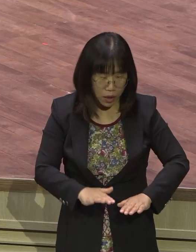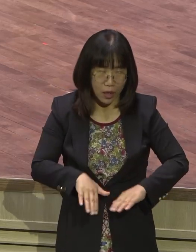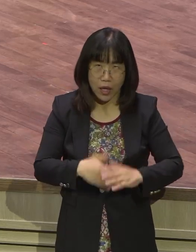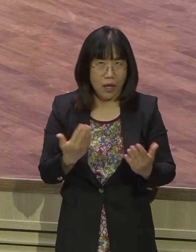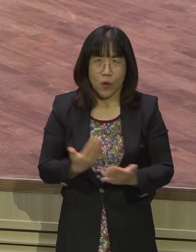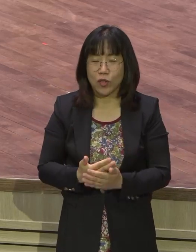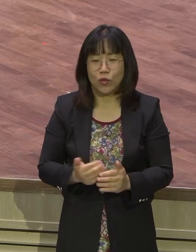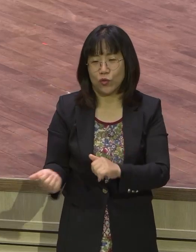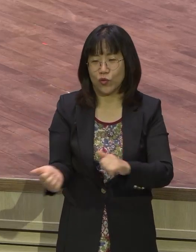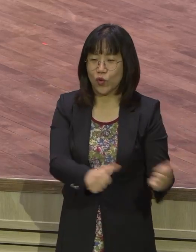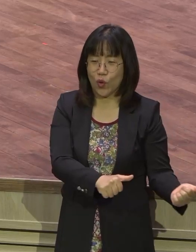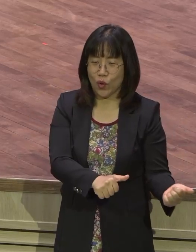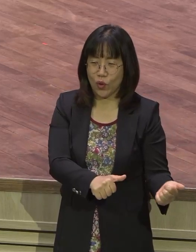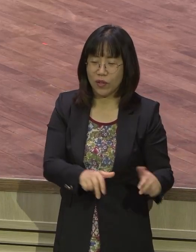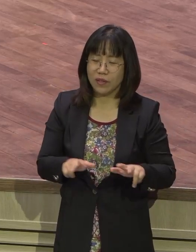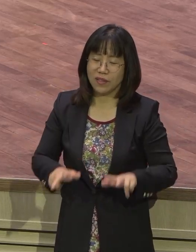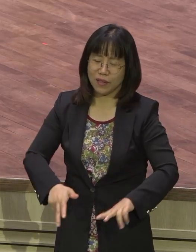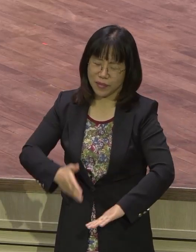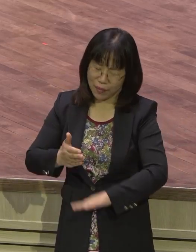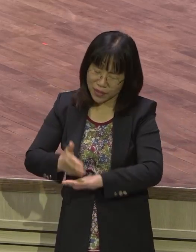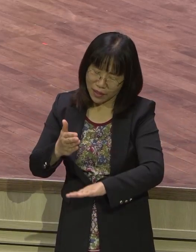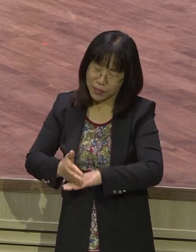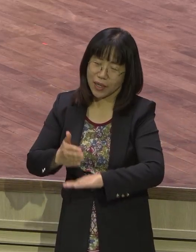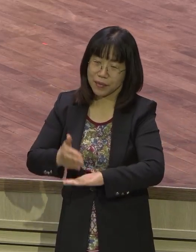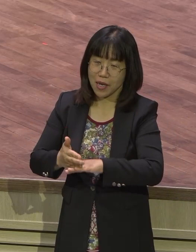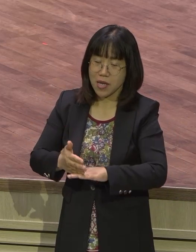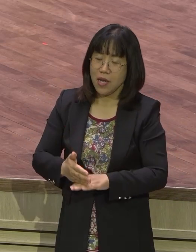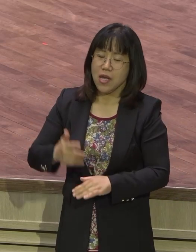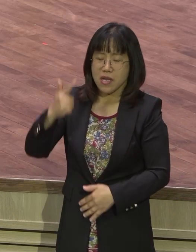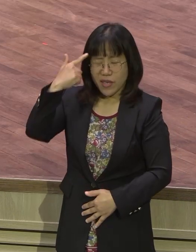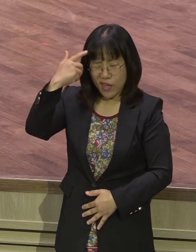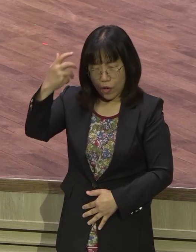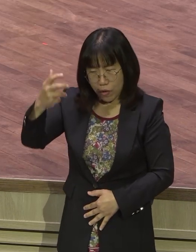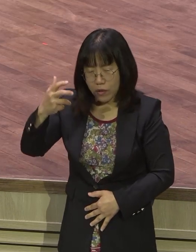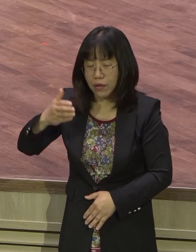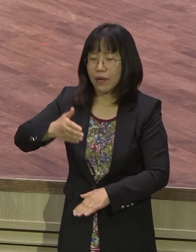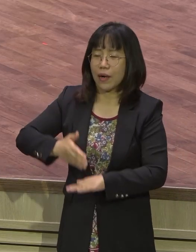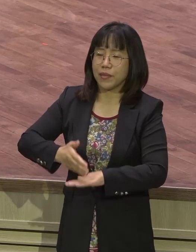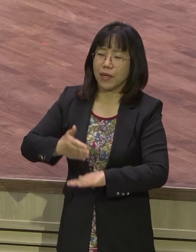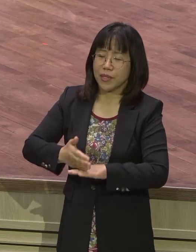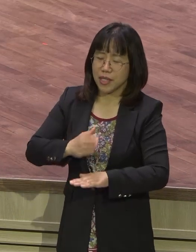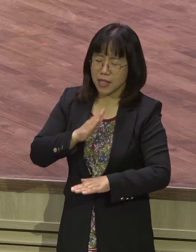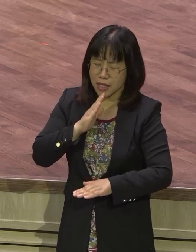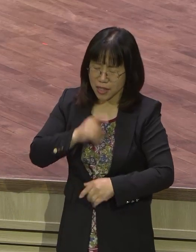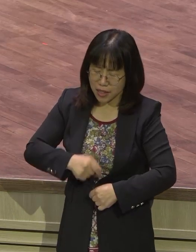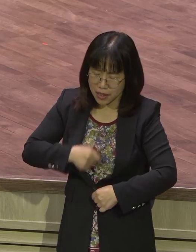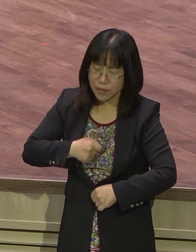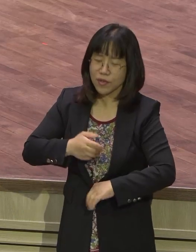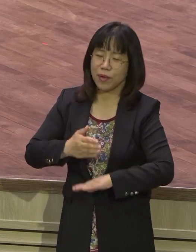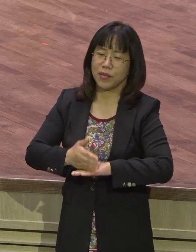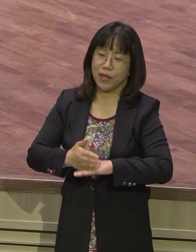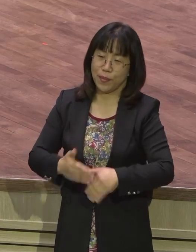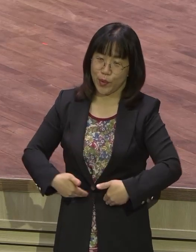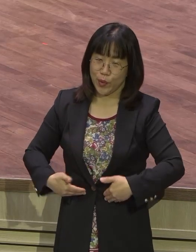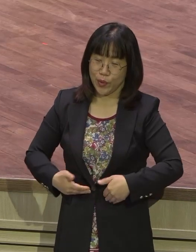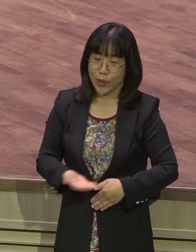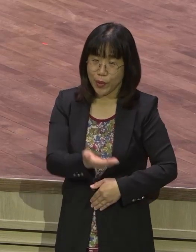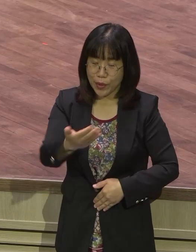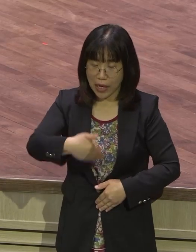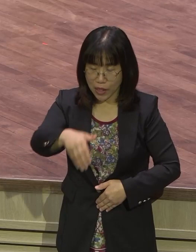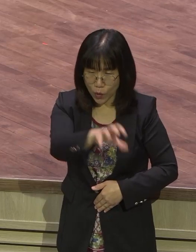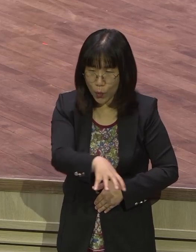감사하냐 감사가 영적으로 감사가 나와야 돼요 영적으로 이런 감사 그래서 여러분이 가는 곳마다 변화의